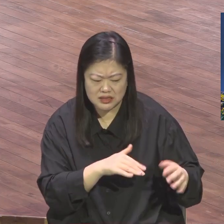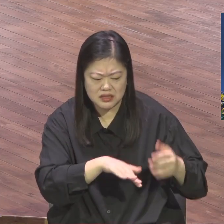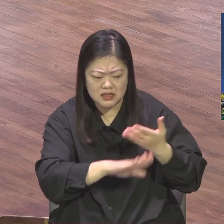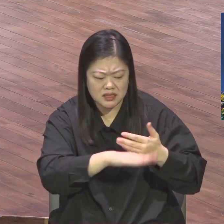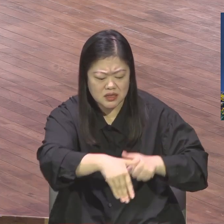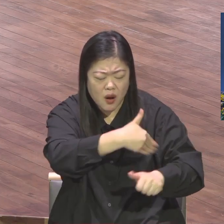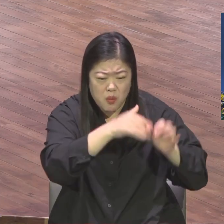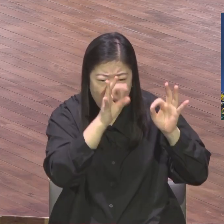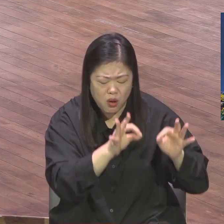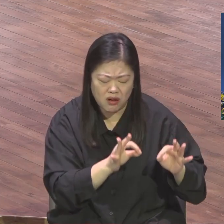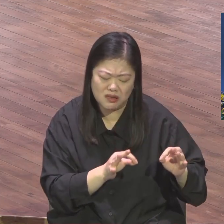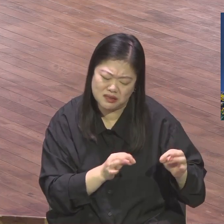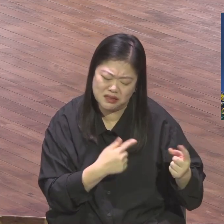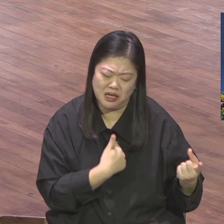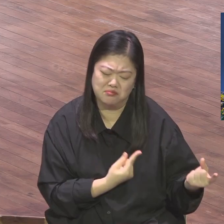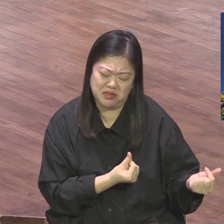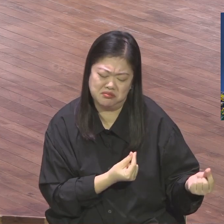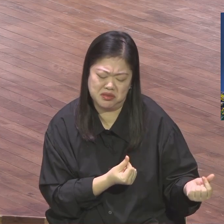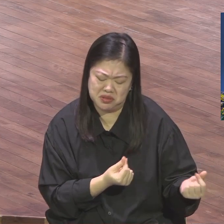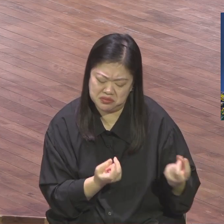부정적인 이런 거 없잖아요.